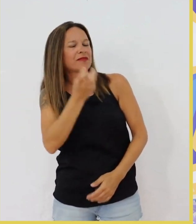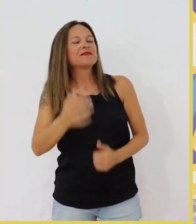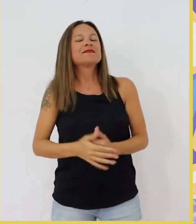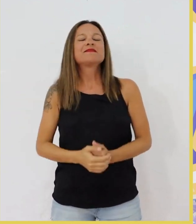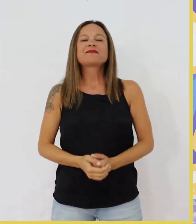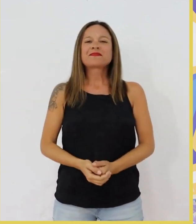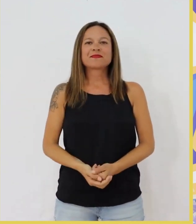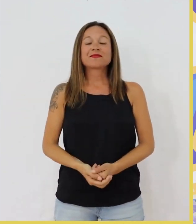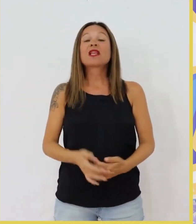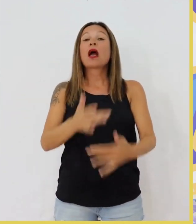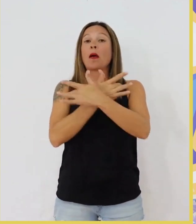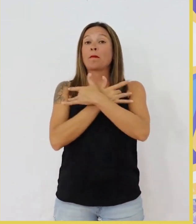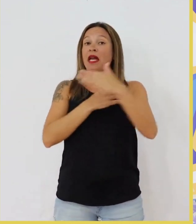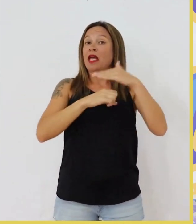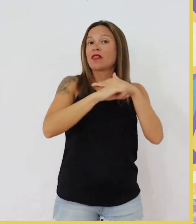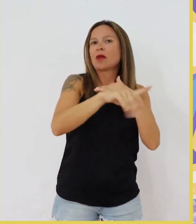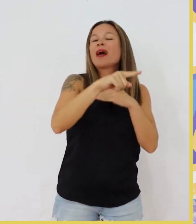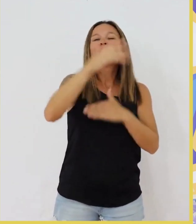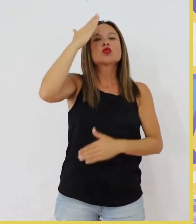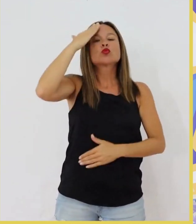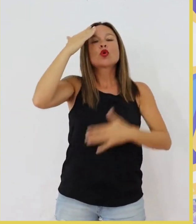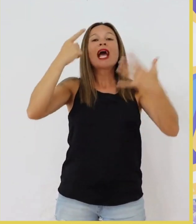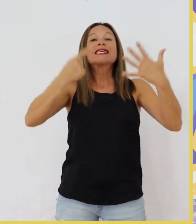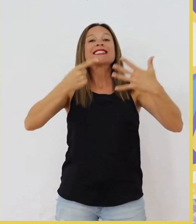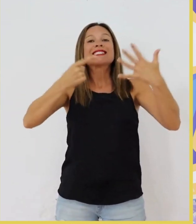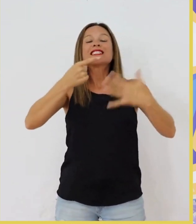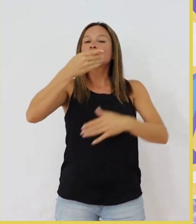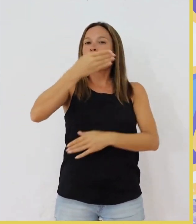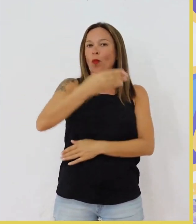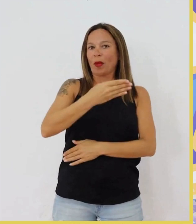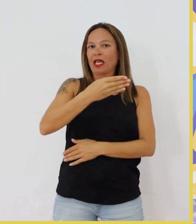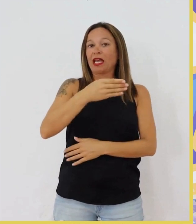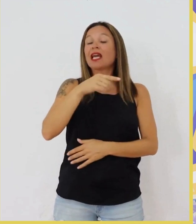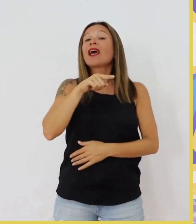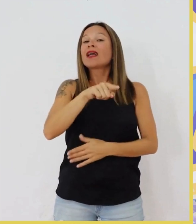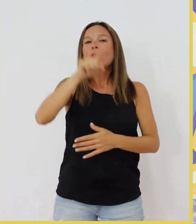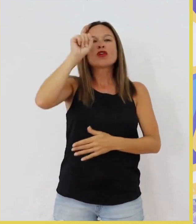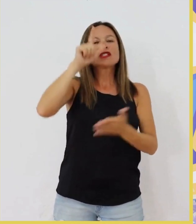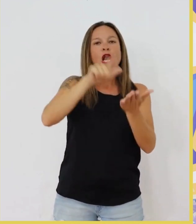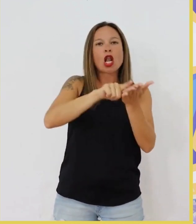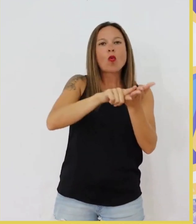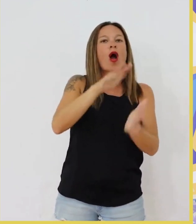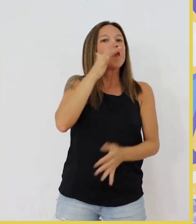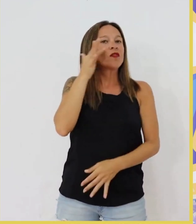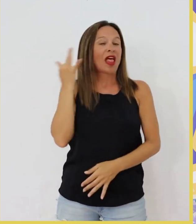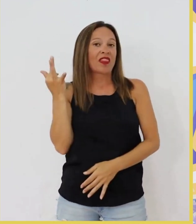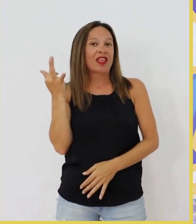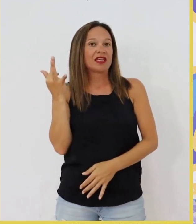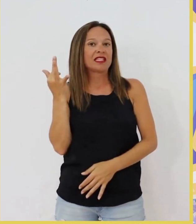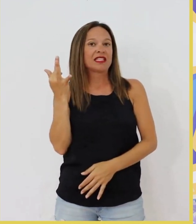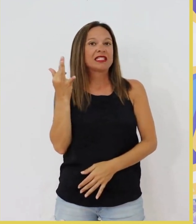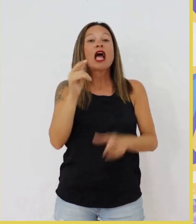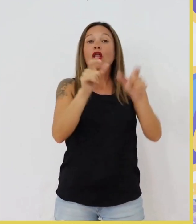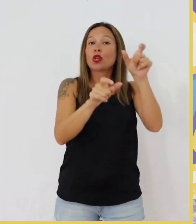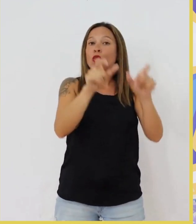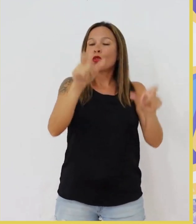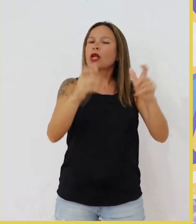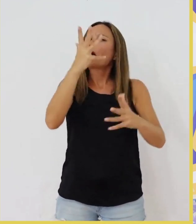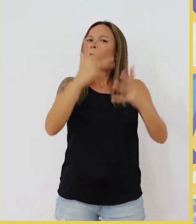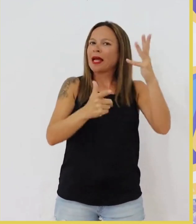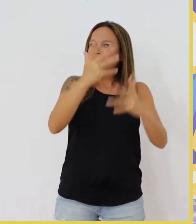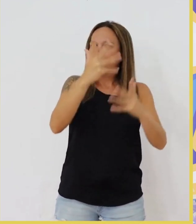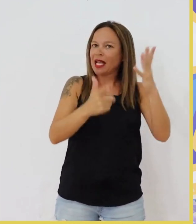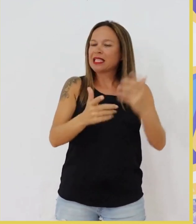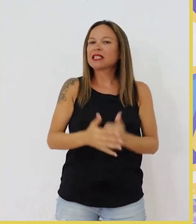tutora de sexto B y da lengua, francés, ciudadanía y mate. Alberto da sociales, es el mejor maestro